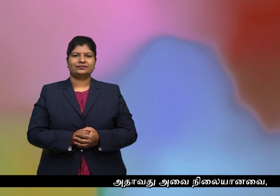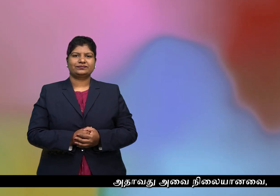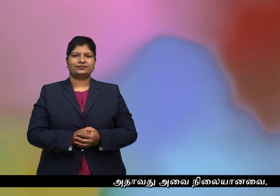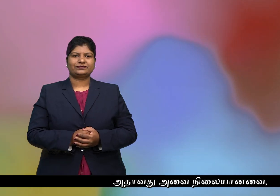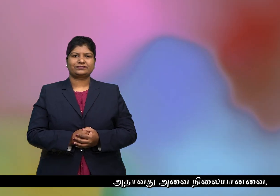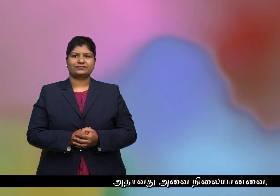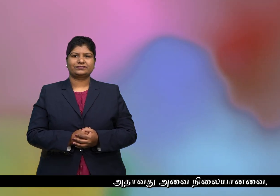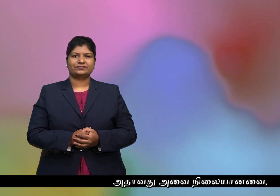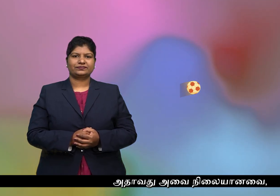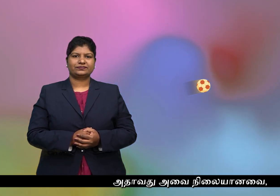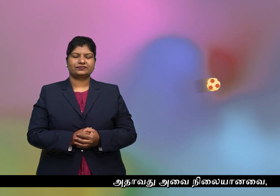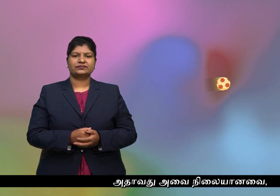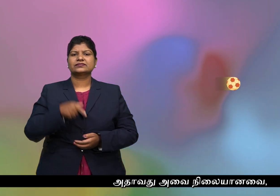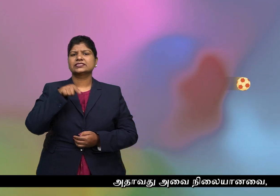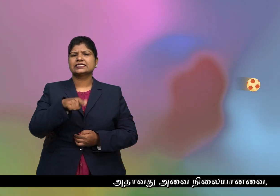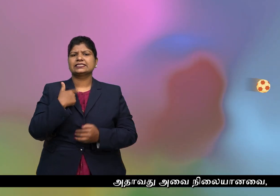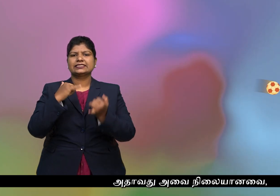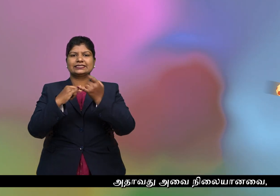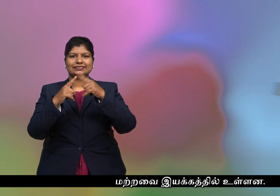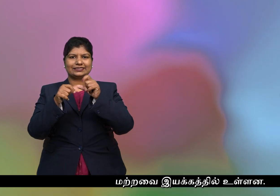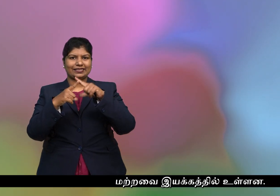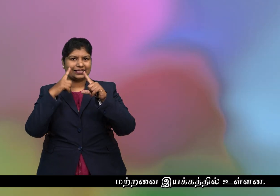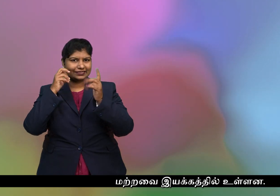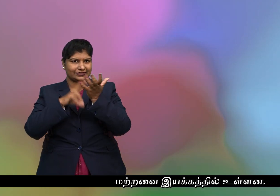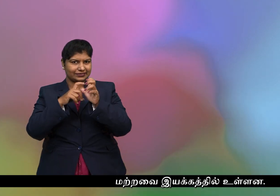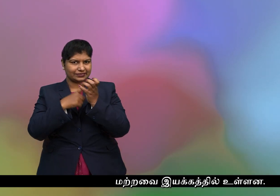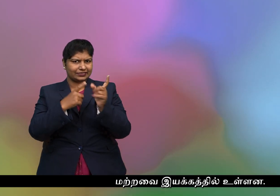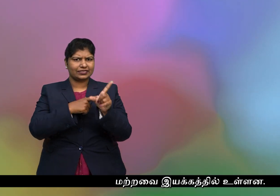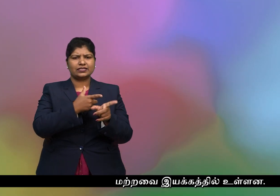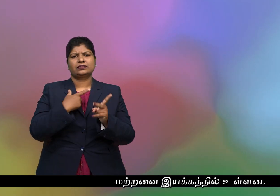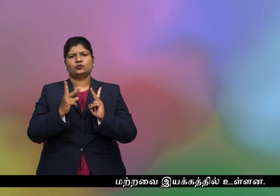அதாவது அவை நிலையானவை, மற்றவை இயக்கத்தில் உள்ளன.